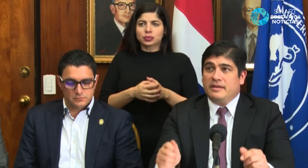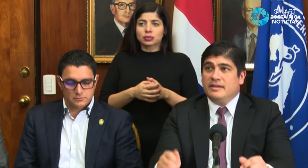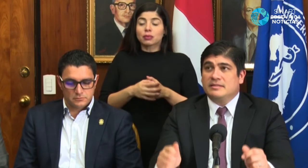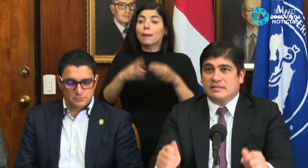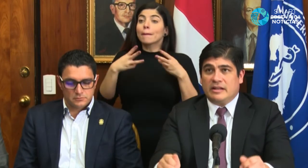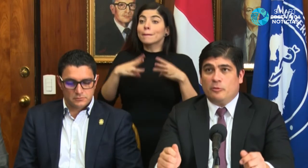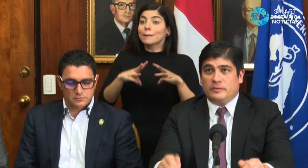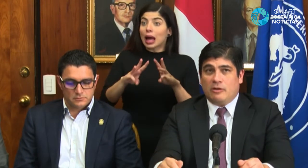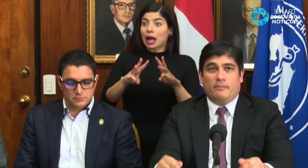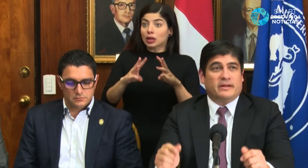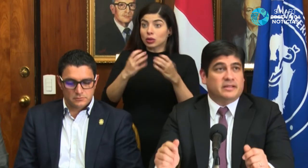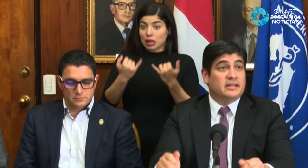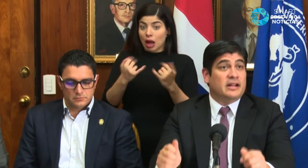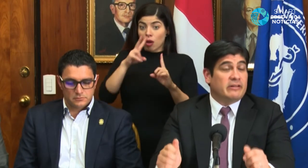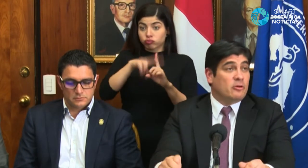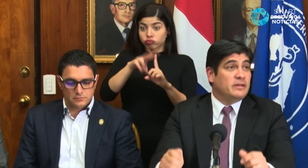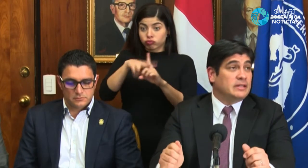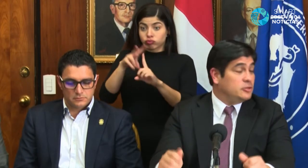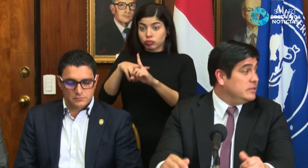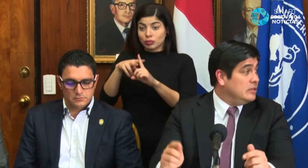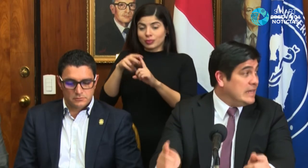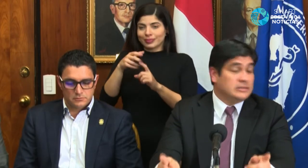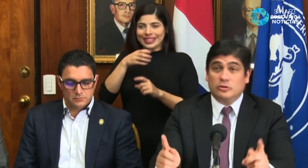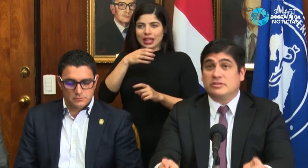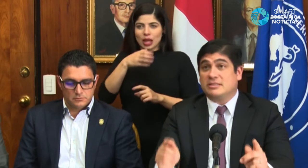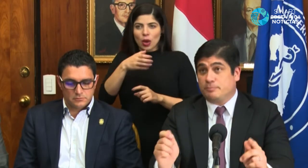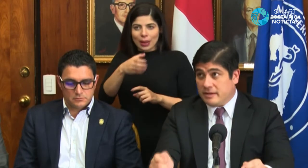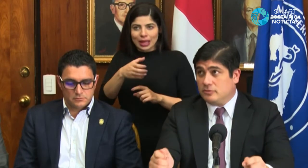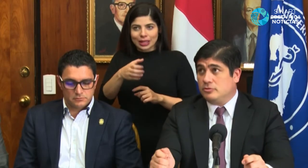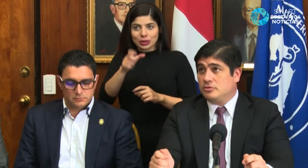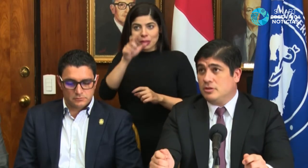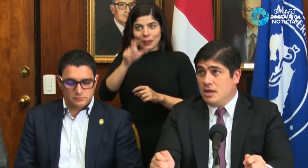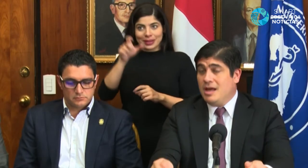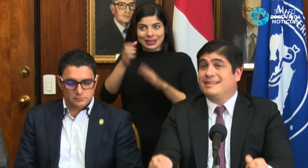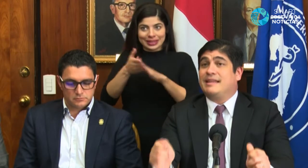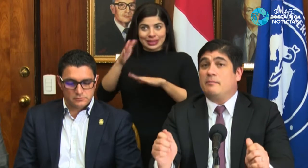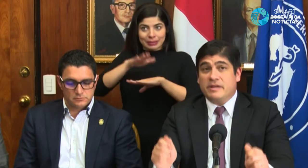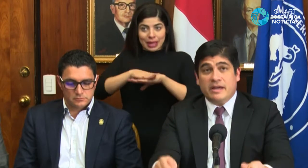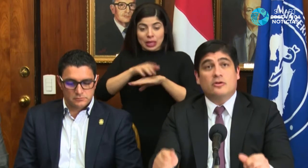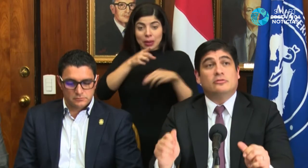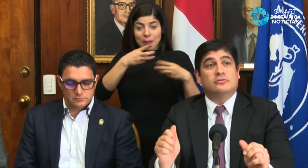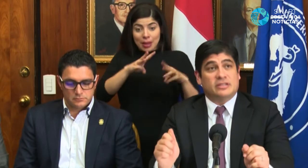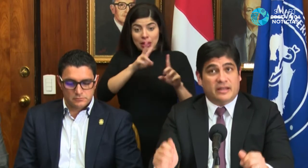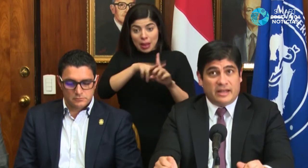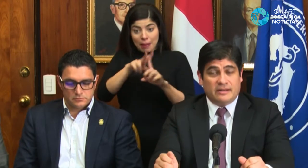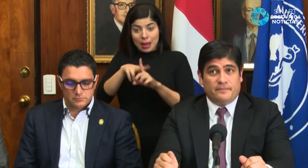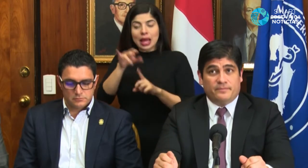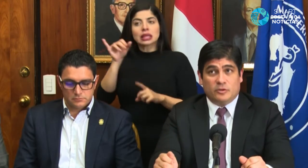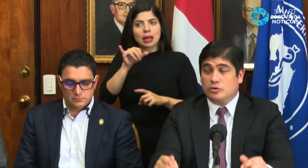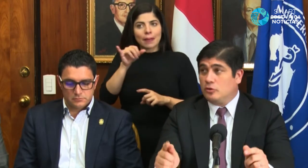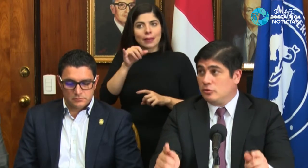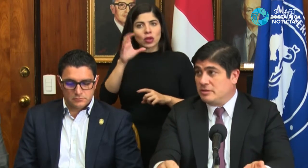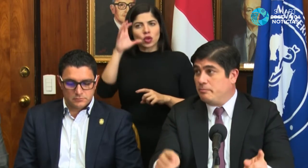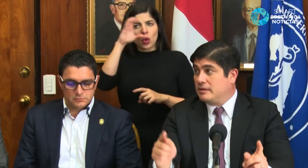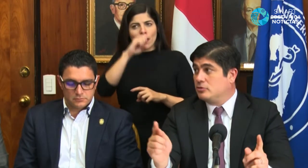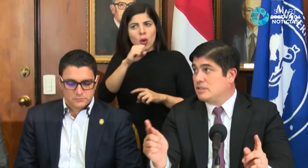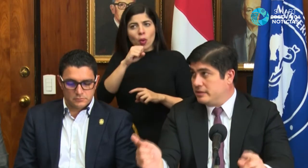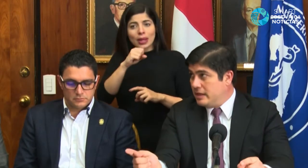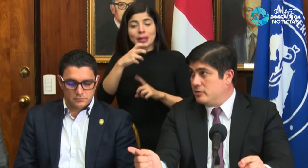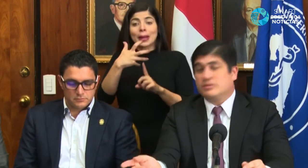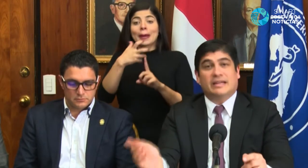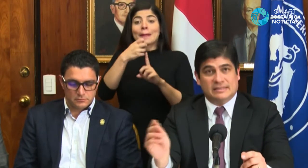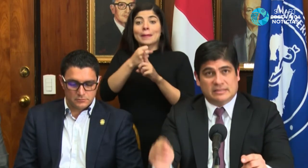las medidas que se han adoptado a partir de la recomendación de las y los expertos también consideran no solo los